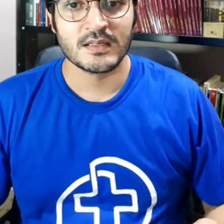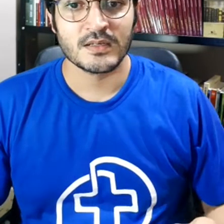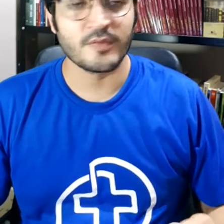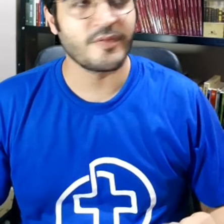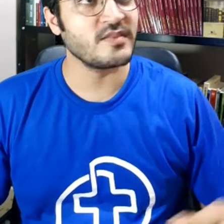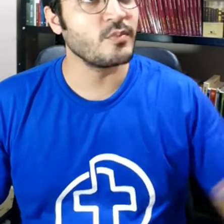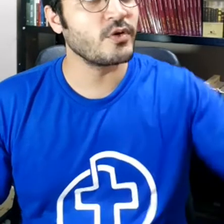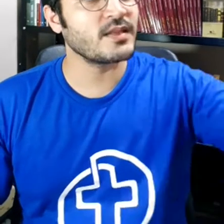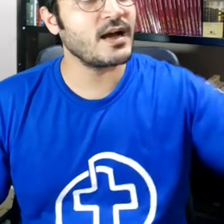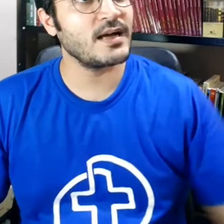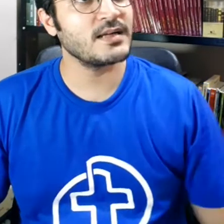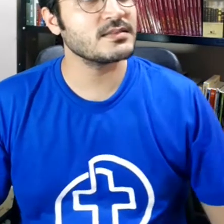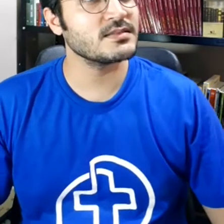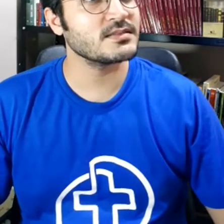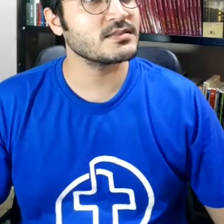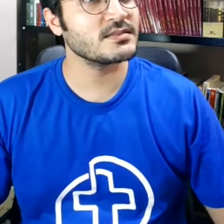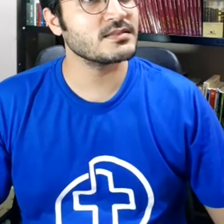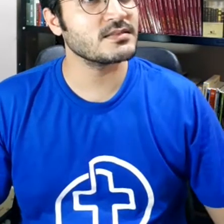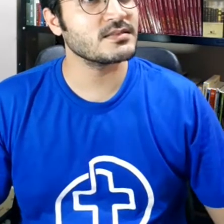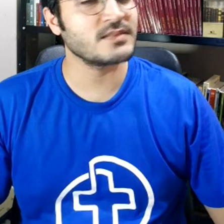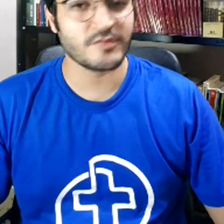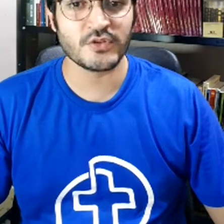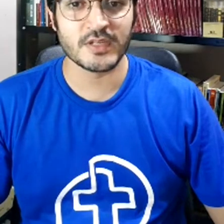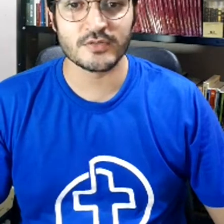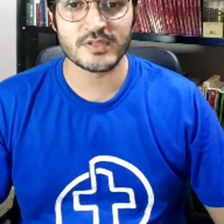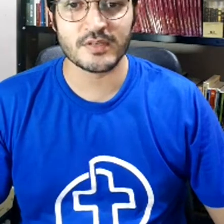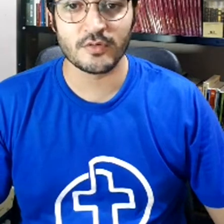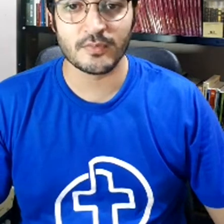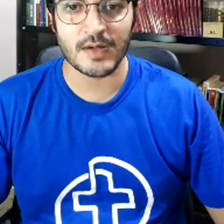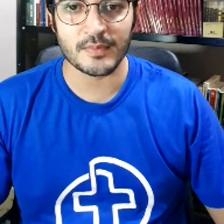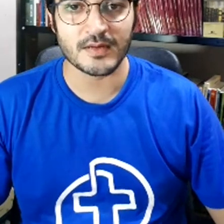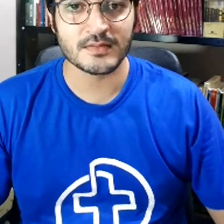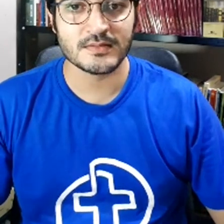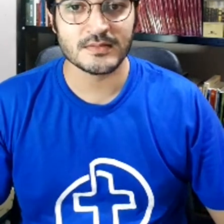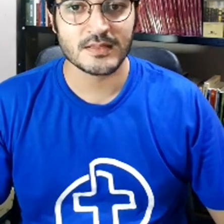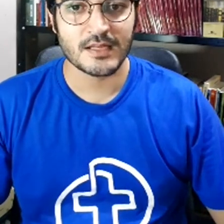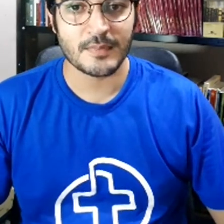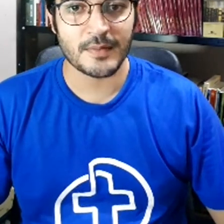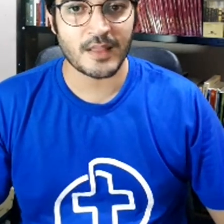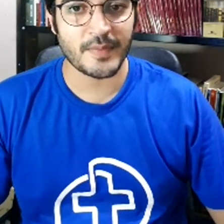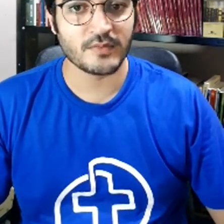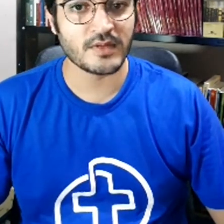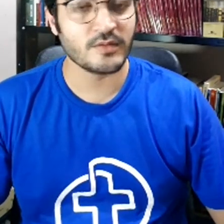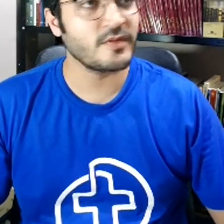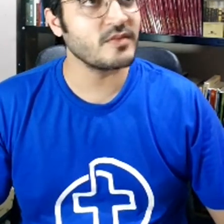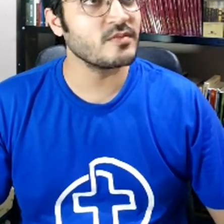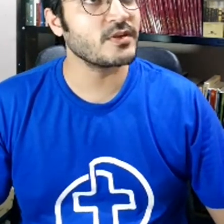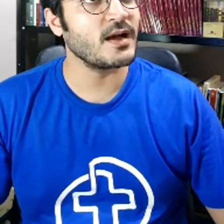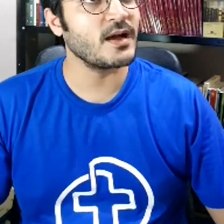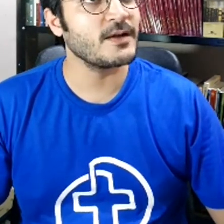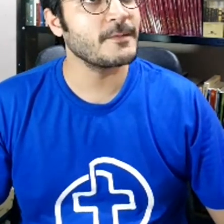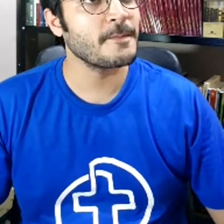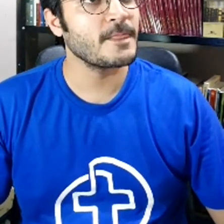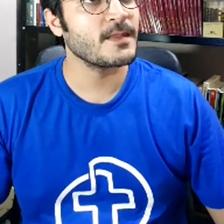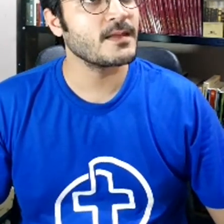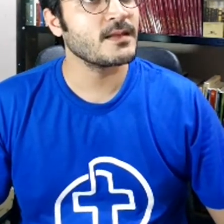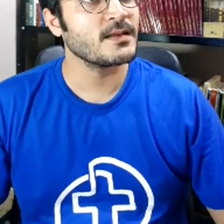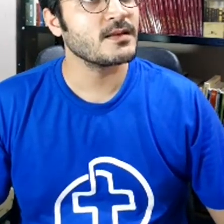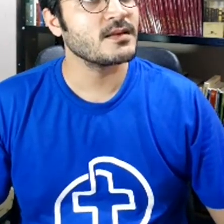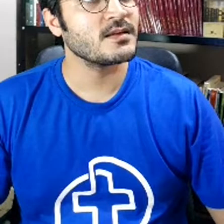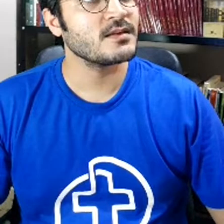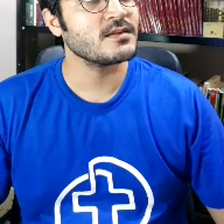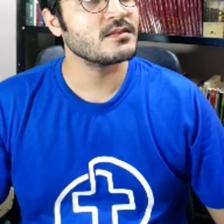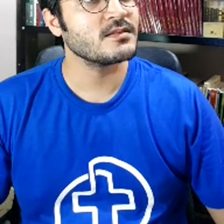No Facebook tá funcionando sim, viu, Bárbara? Bárbara tá perguntando. No Facebook tá.